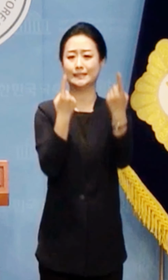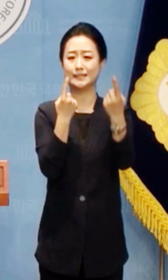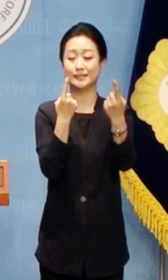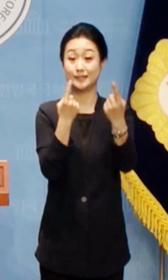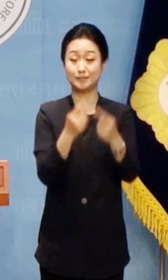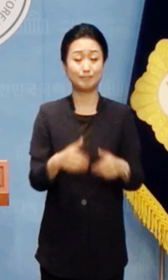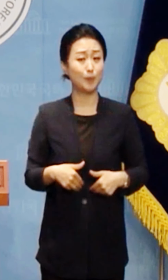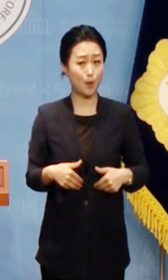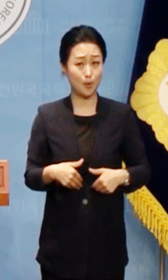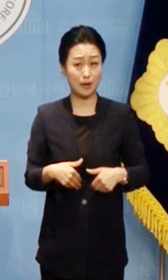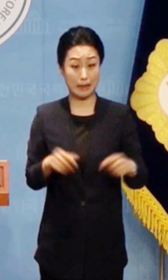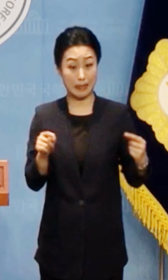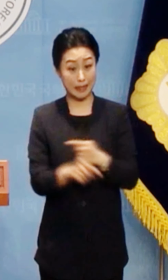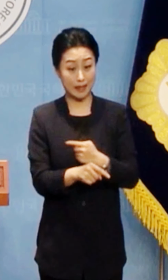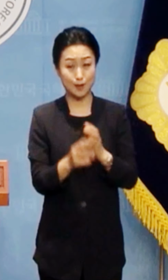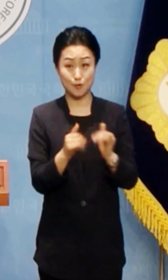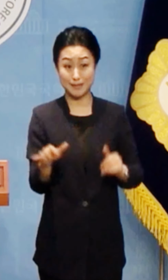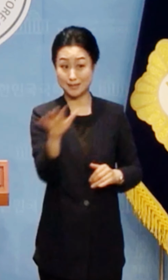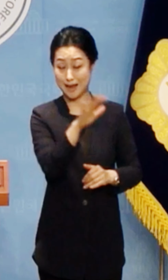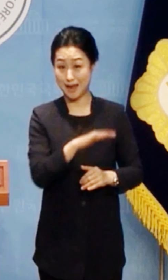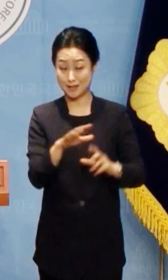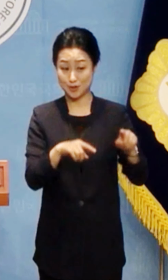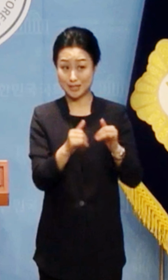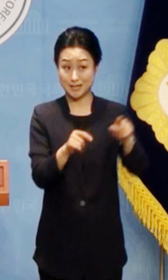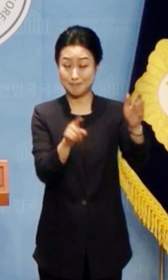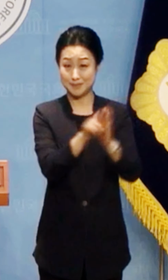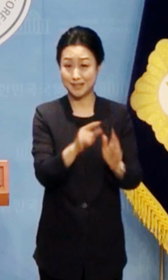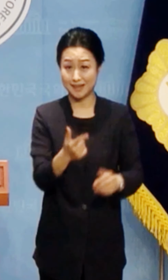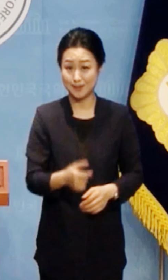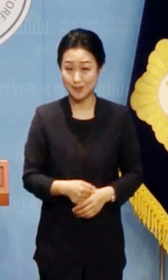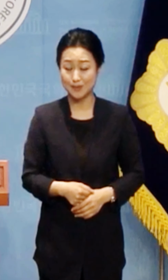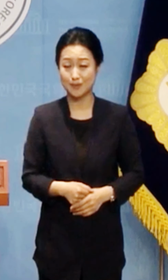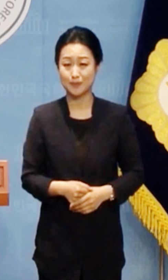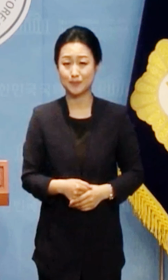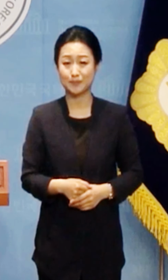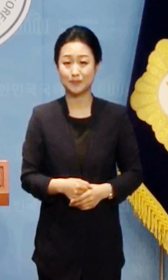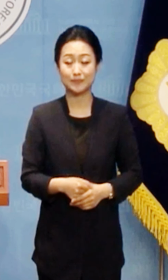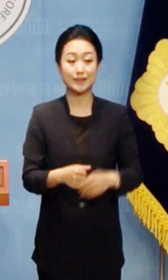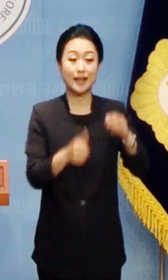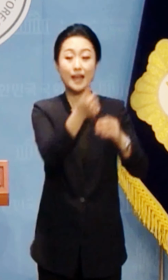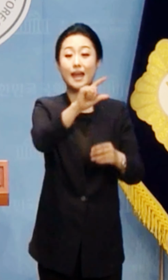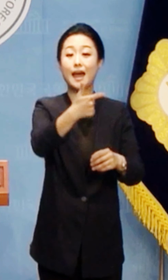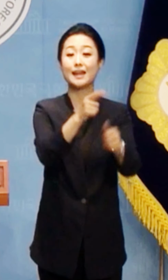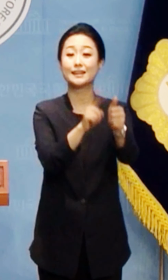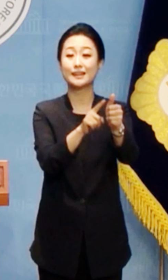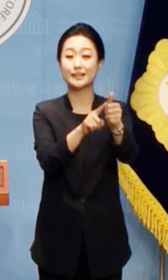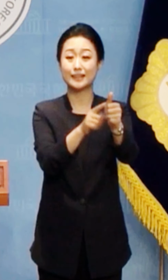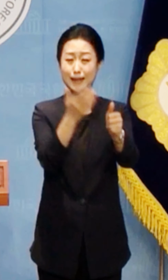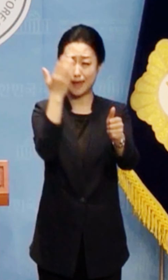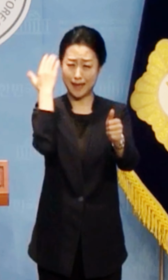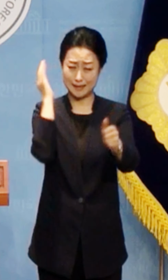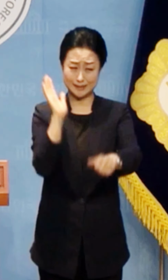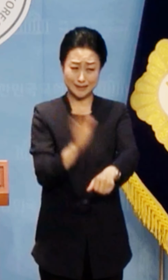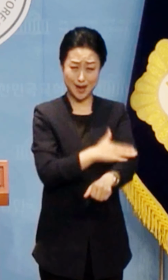놀면 국민들께서는 그 정치인을 안 믿습니다 한 대표는 이미 전과가